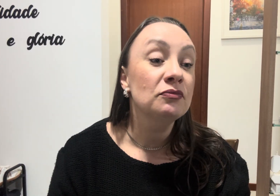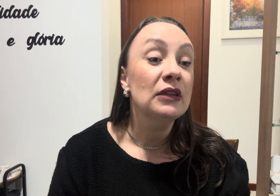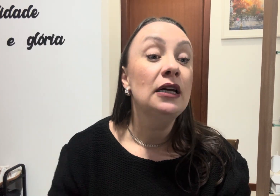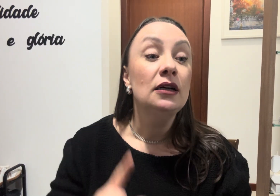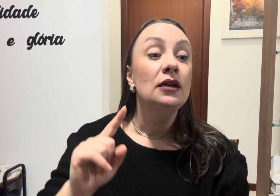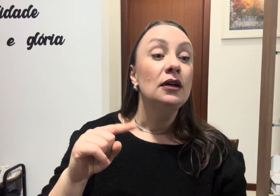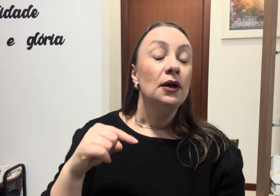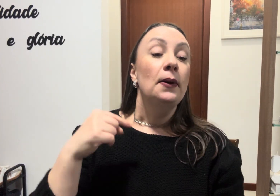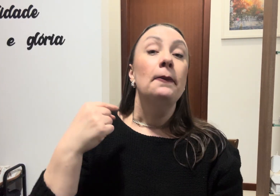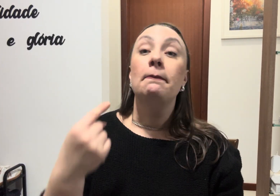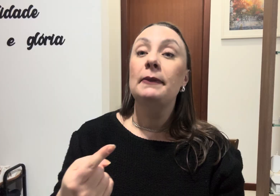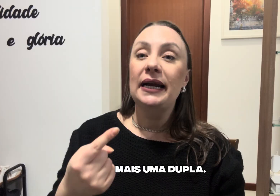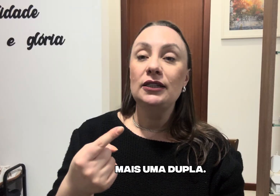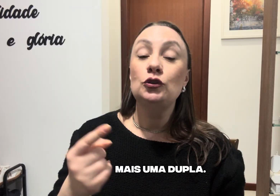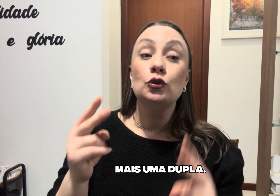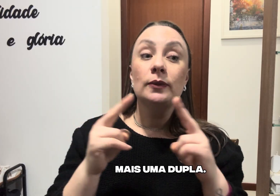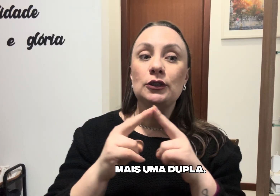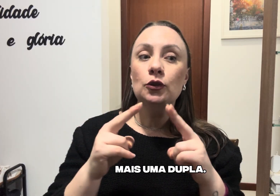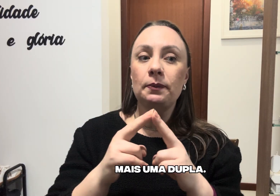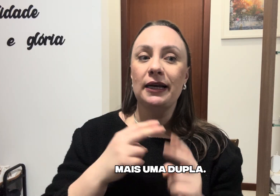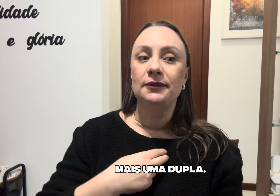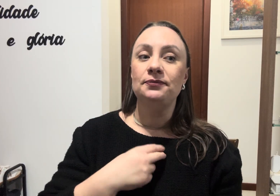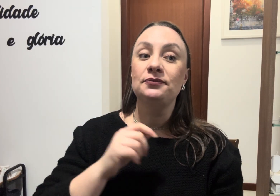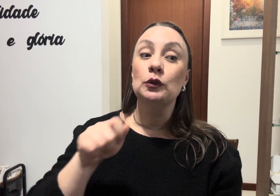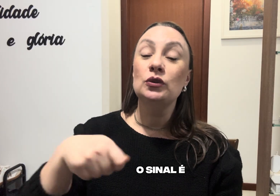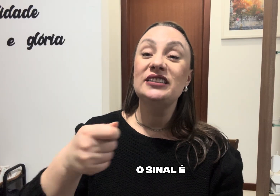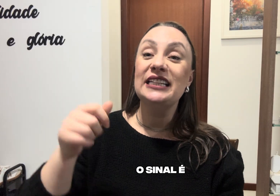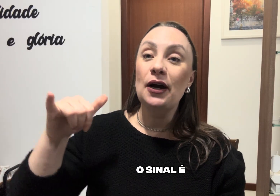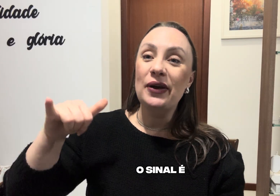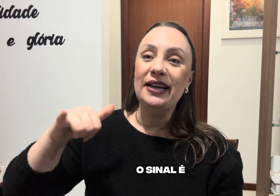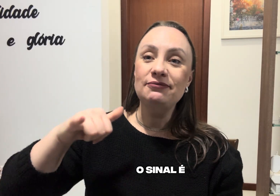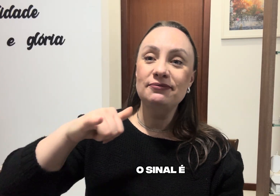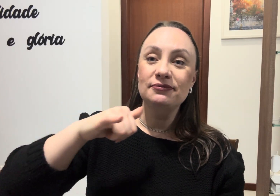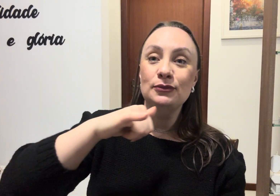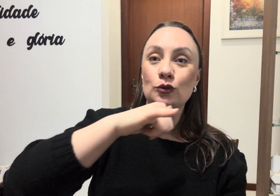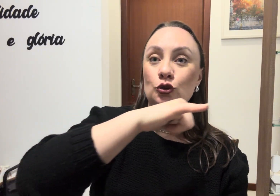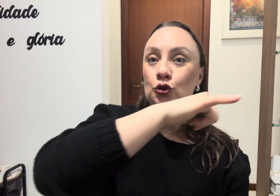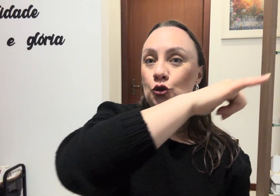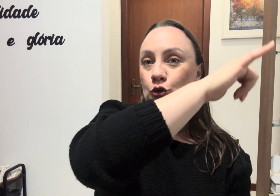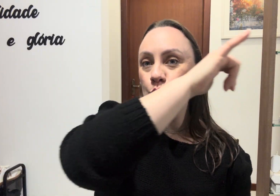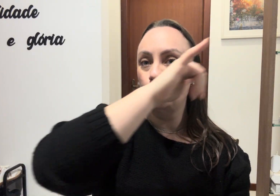Mais uma dupla. O sinal é